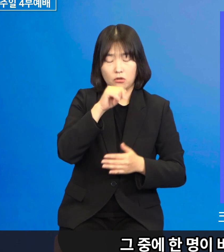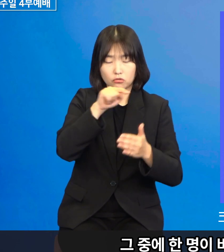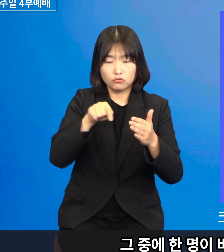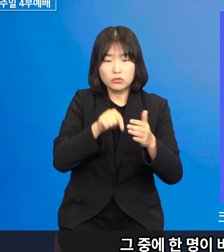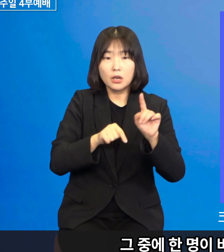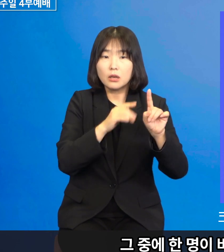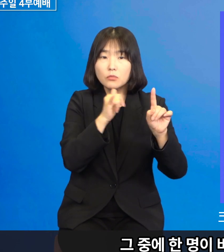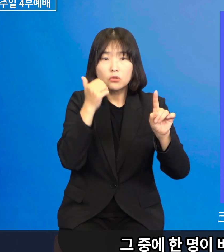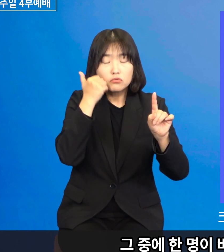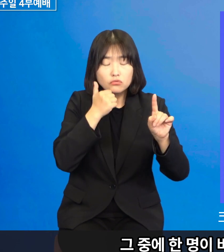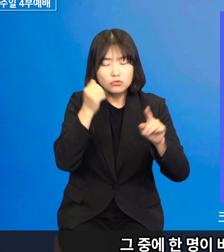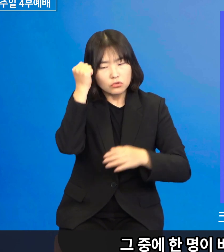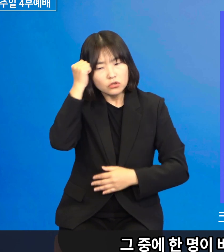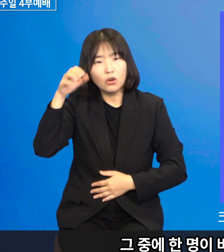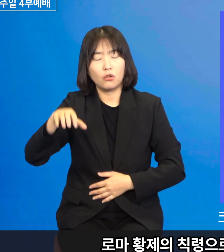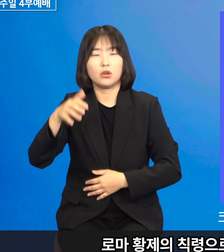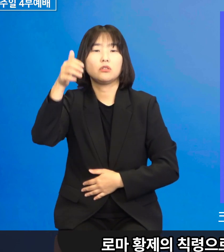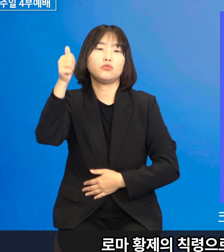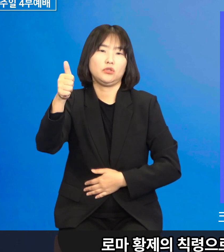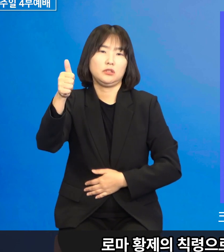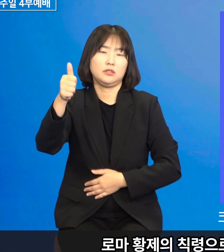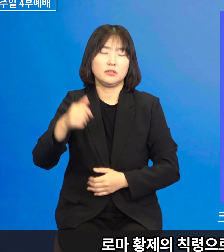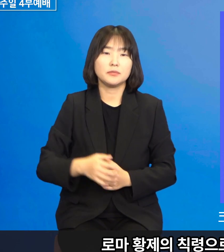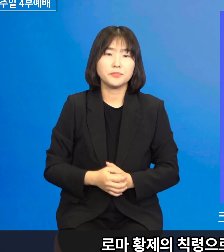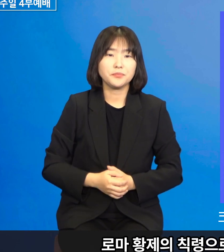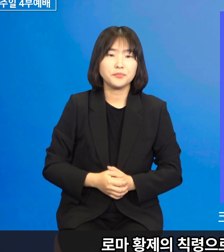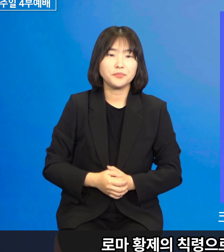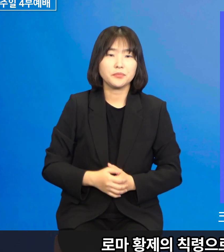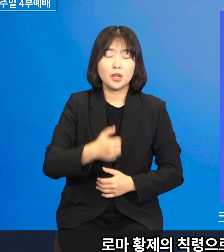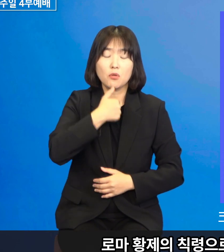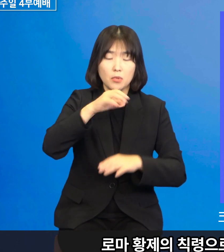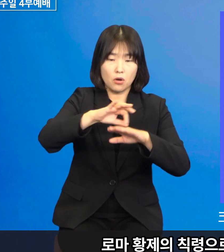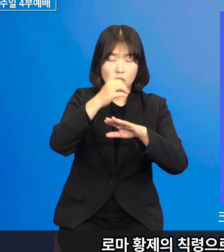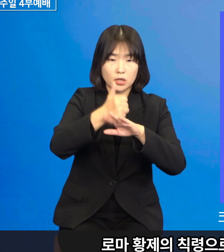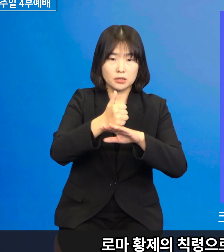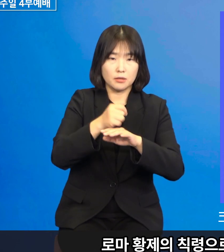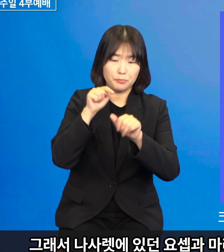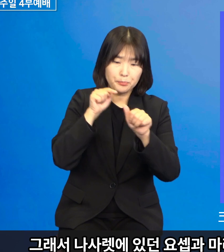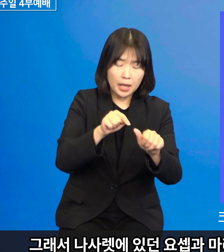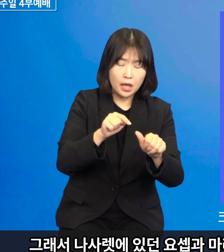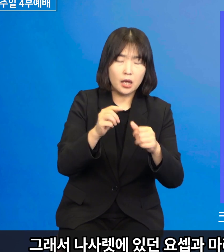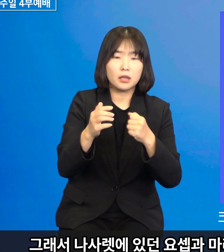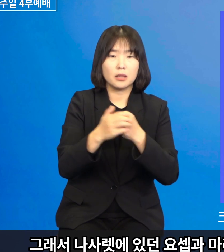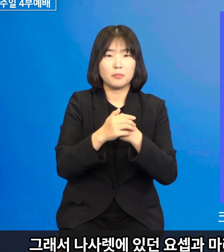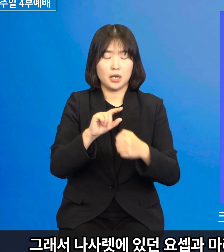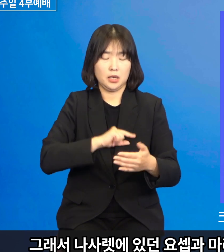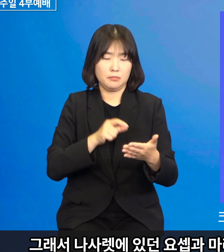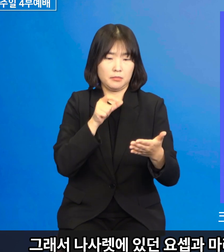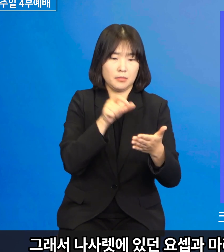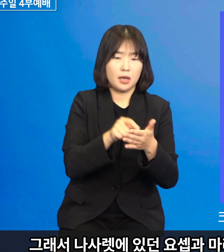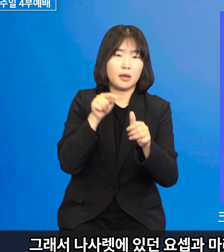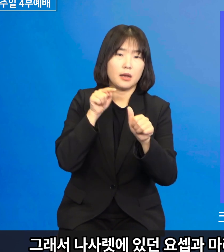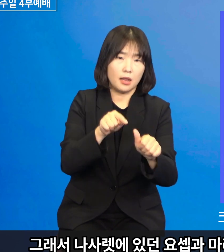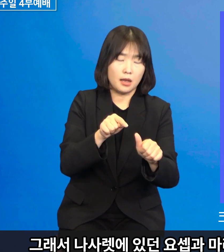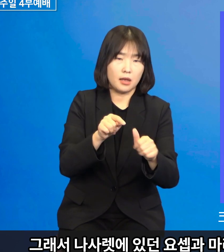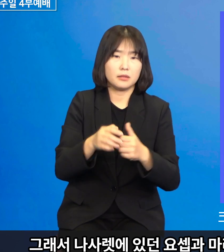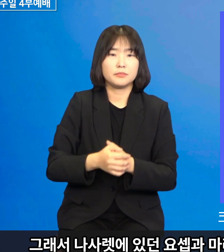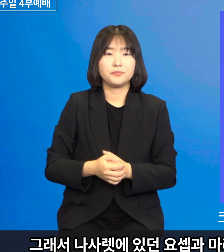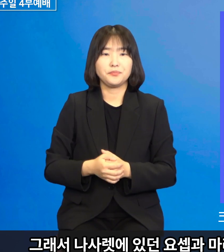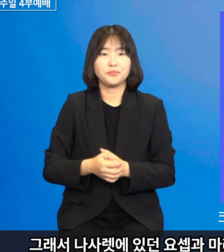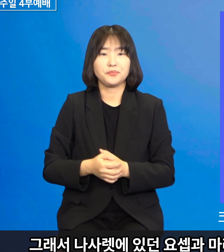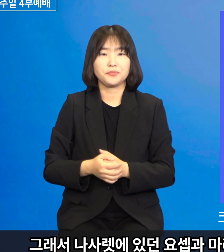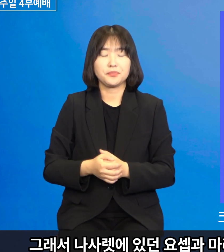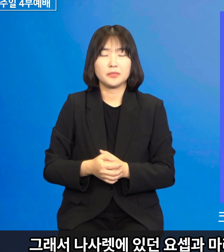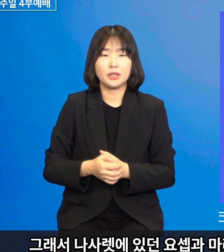바로 여관 주인입니다. 로마 황제의 칙령으로 말미암아 호적을 하라. 그래서 나사렛에 있던